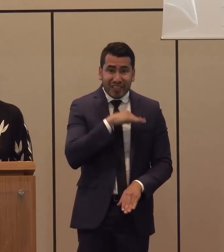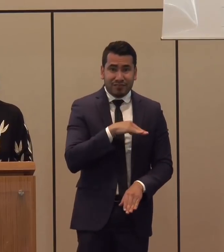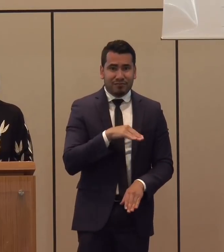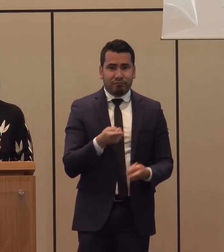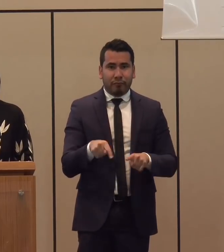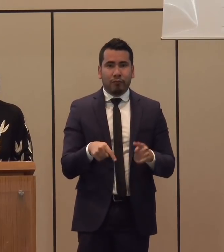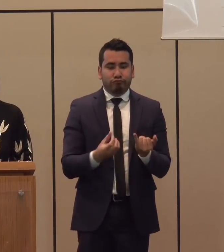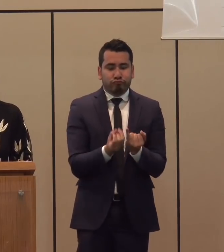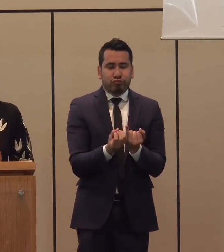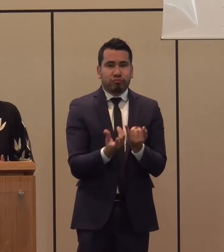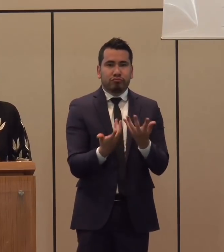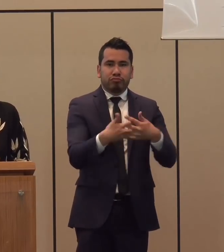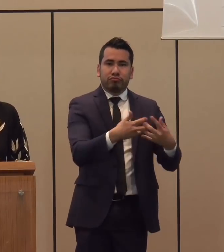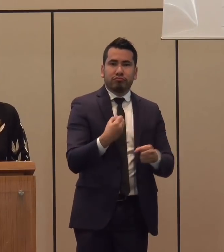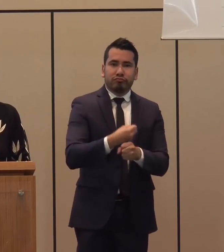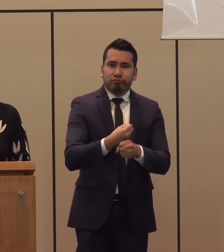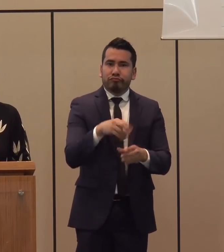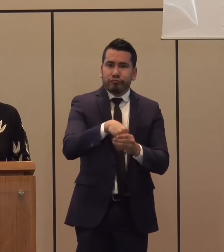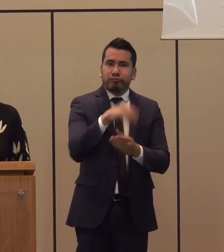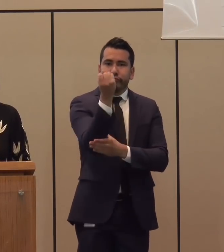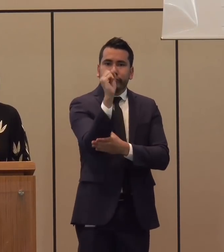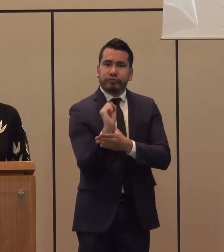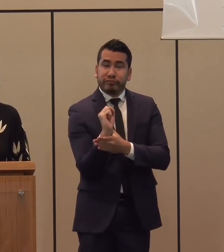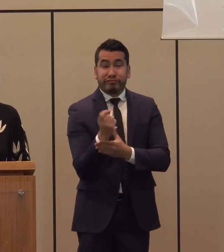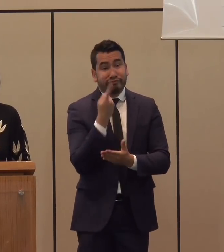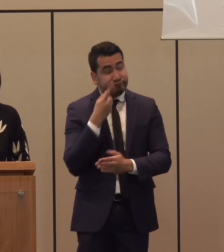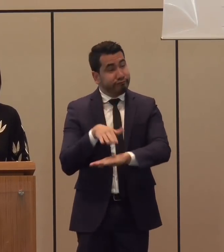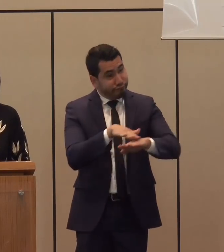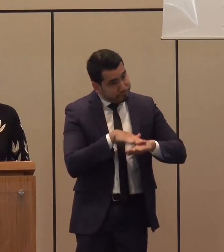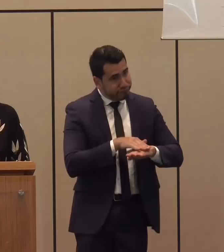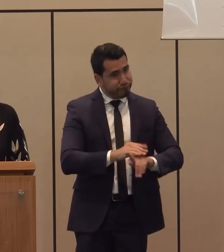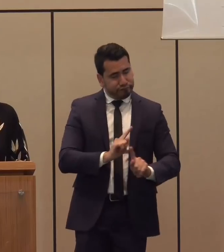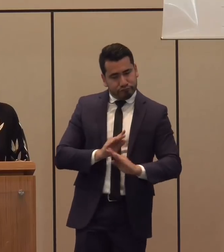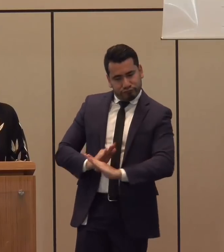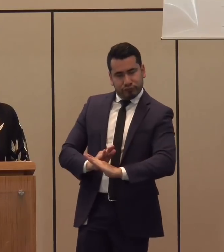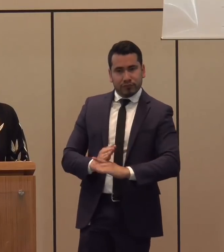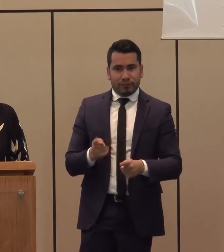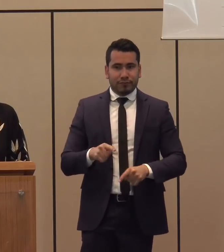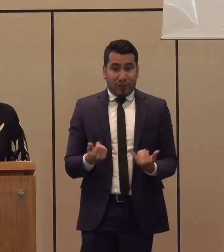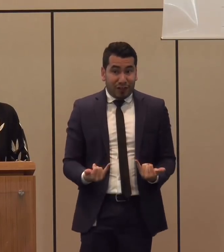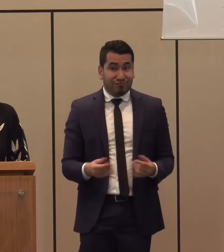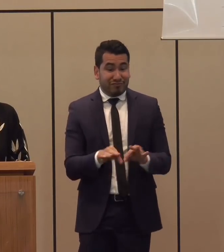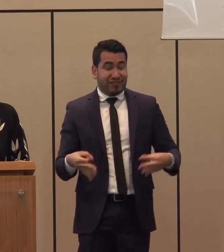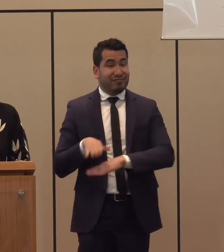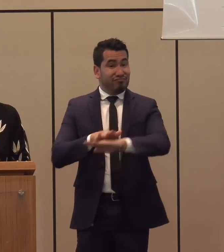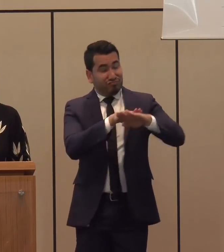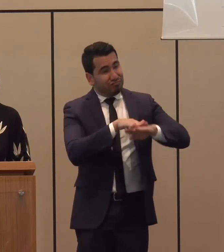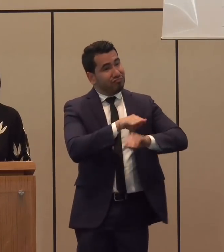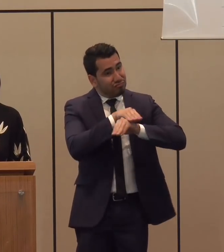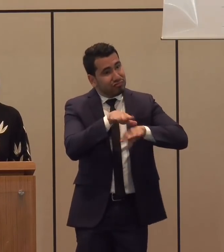y una industria o sea su círculo más cercano entonces estamos cerrando el año con muchos mensajes y